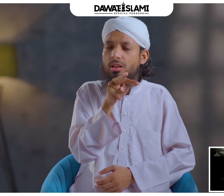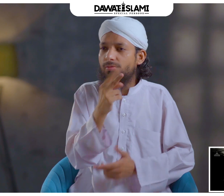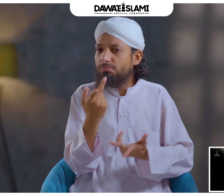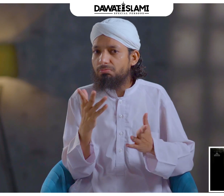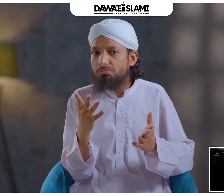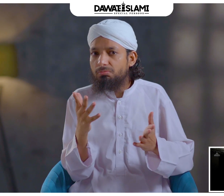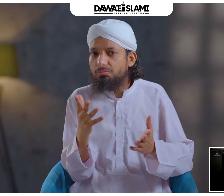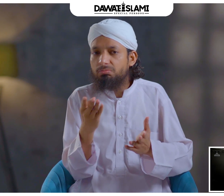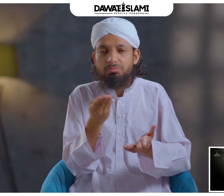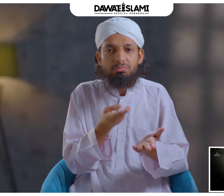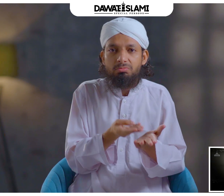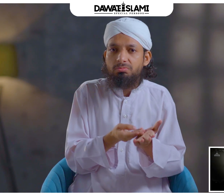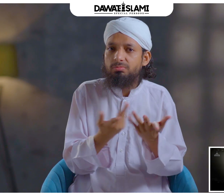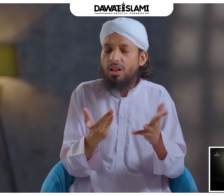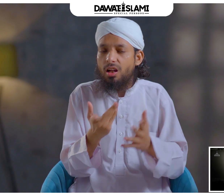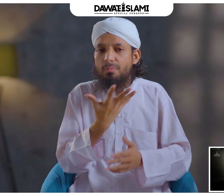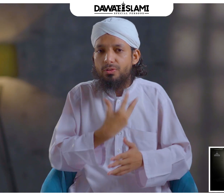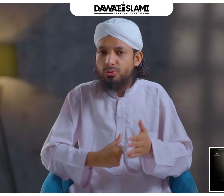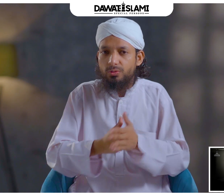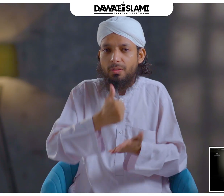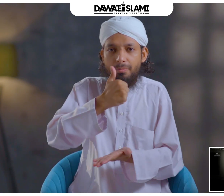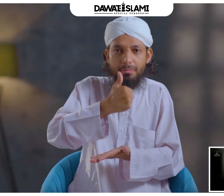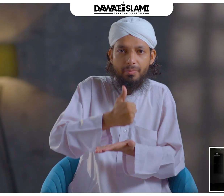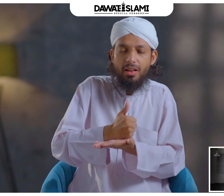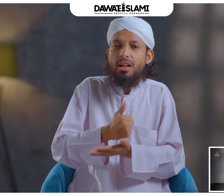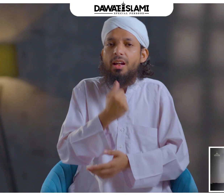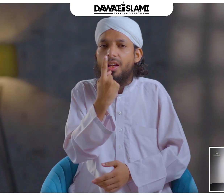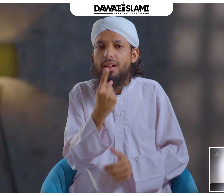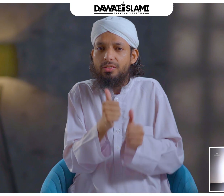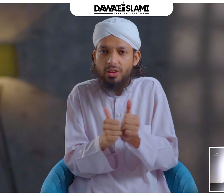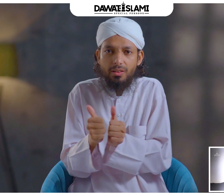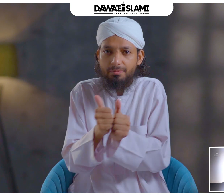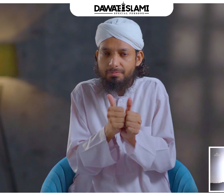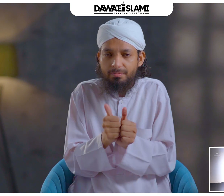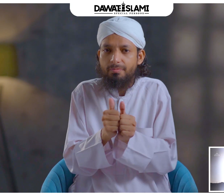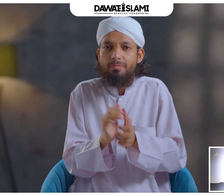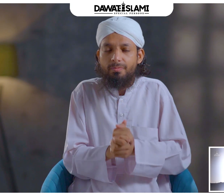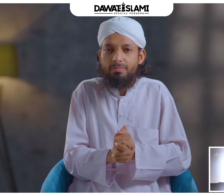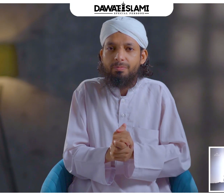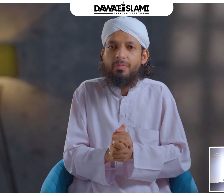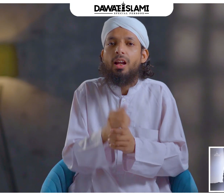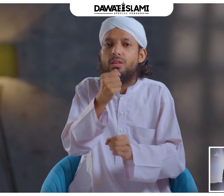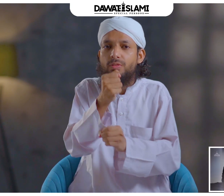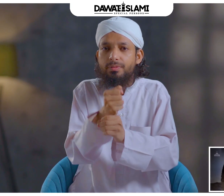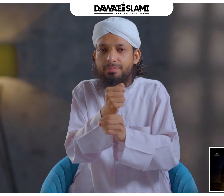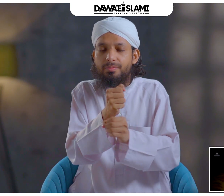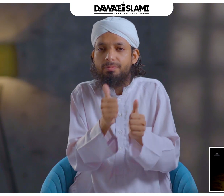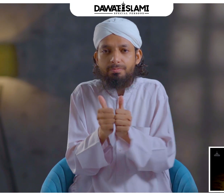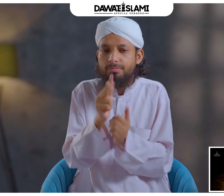ڈالی، ساری مجلس میں کوئی بھی اس کا شناسہ نہ تھا، مایوس ہو کر بیٹھ گیا۔ اتنے میں ایک صحابی رسول حضرت